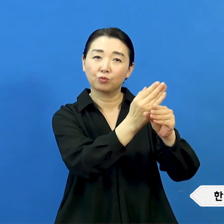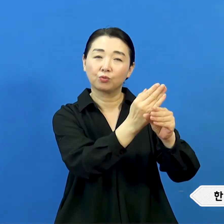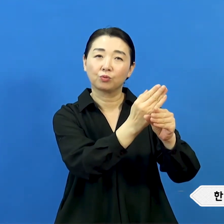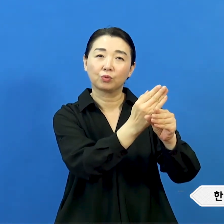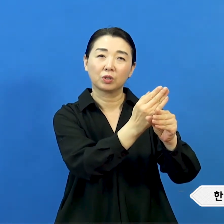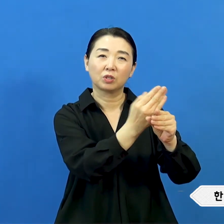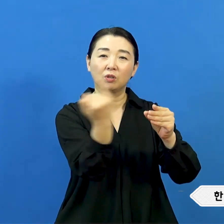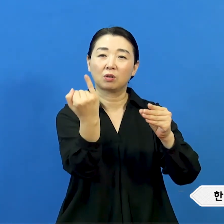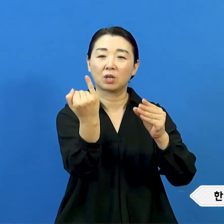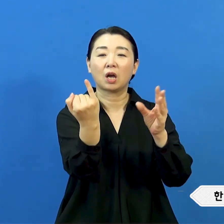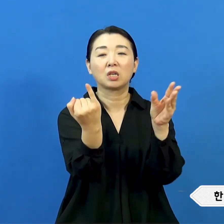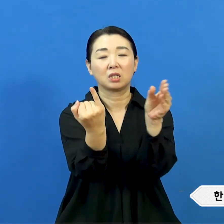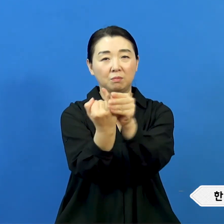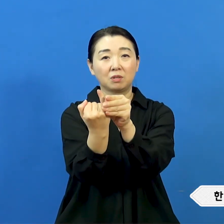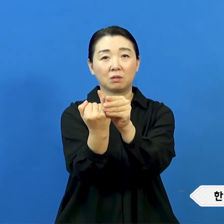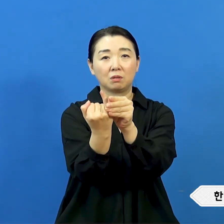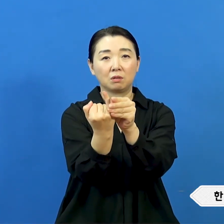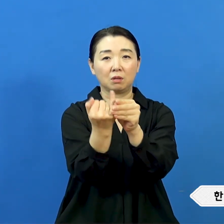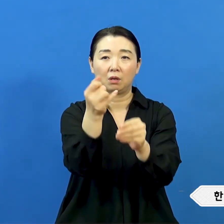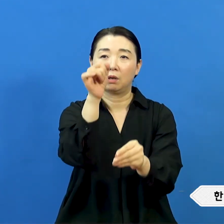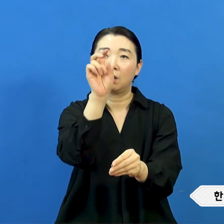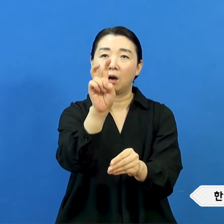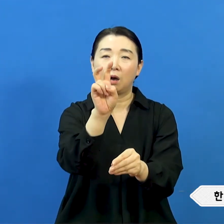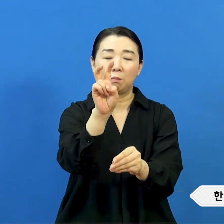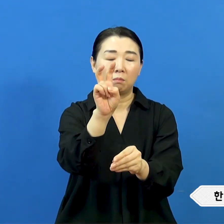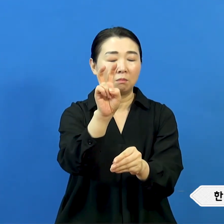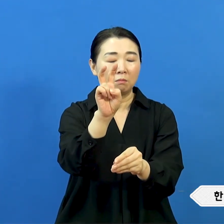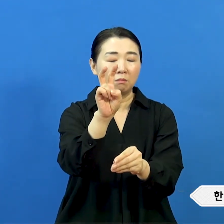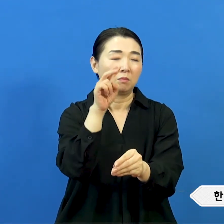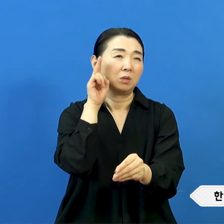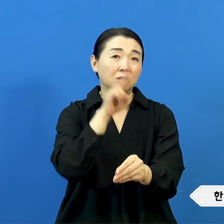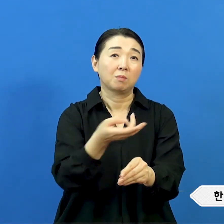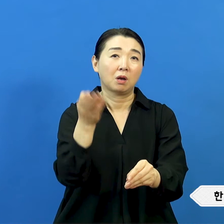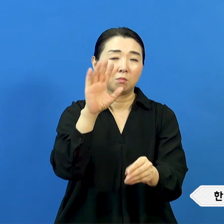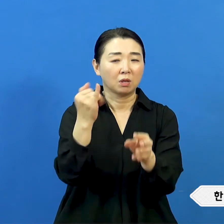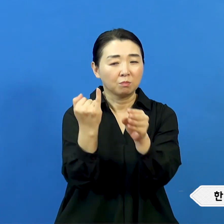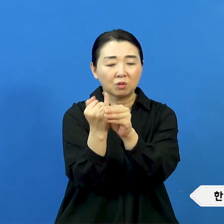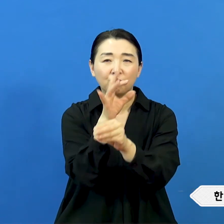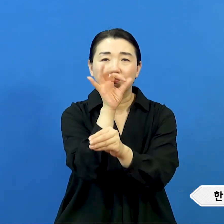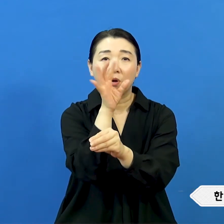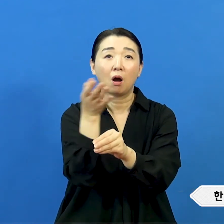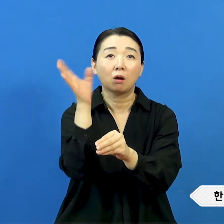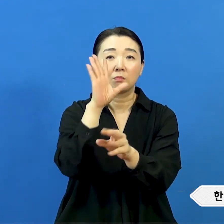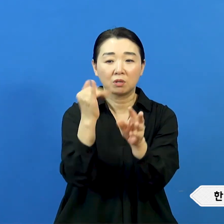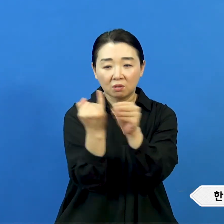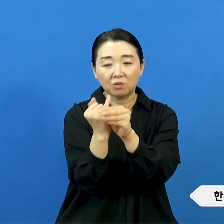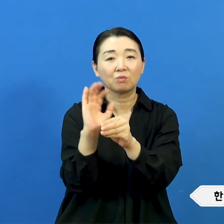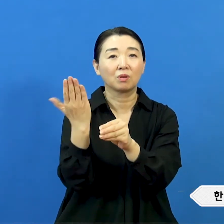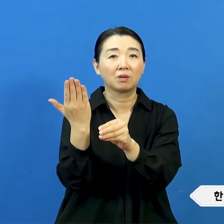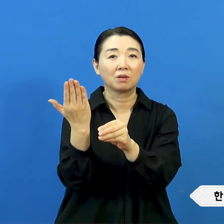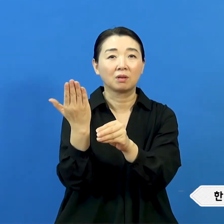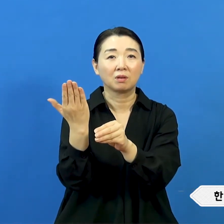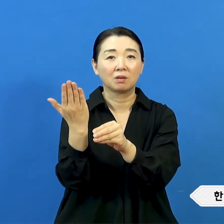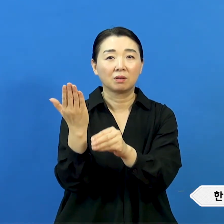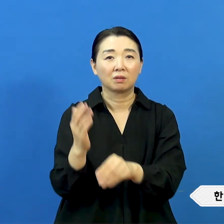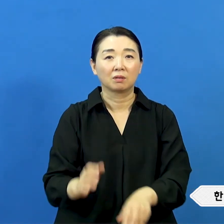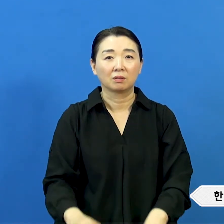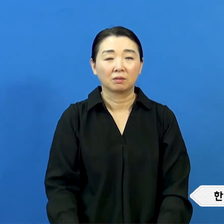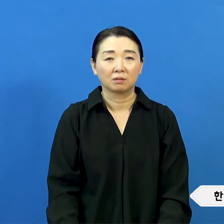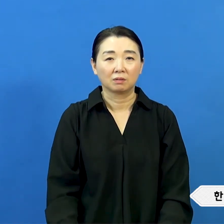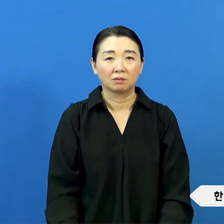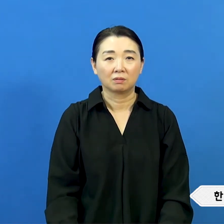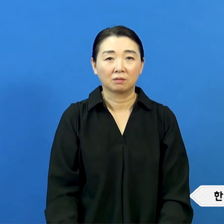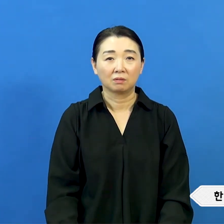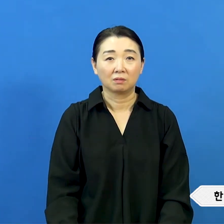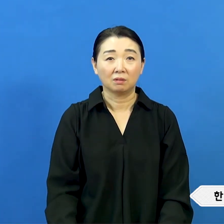했습니다. 암이 심각한데 그러면 임신이 안 돼야 될 텐데 이상하게 임신이 됐습니다.